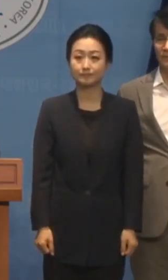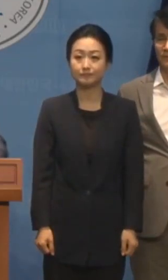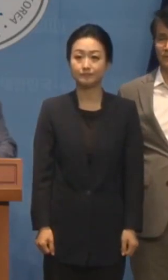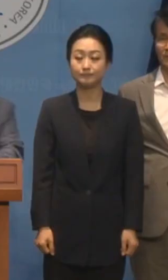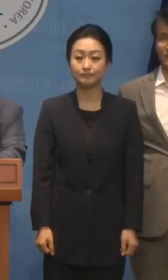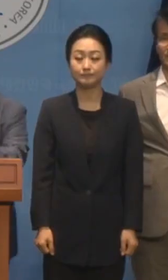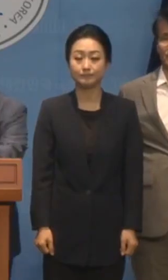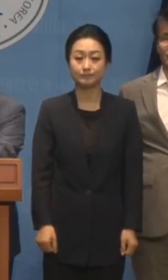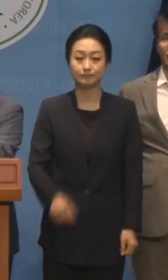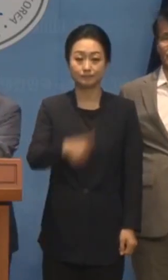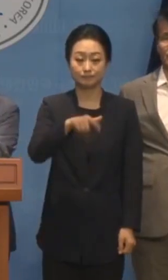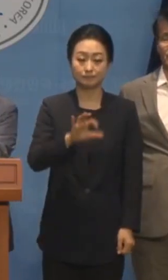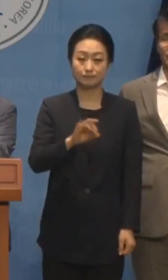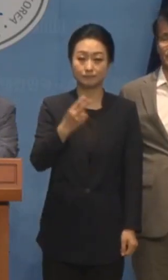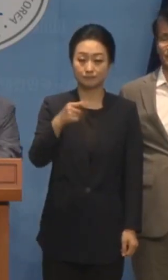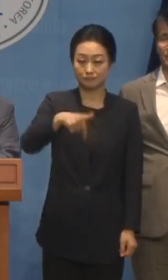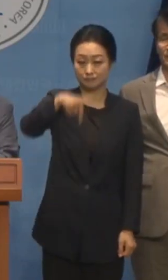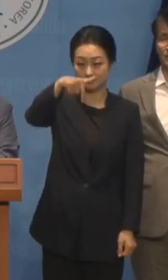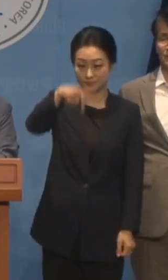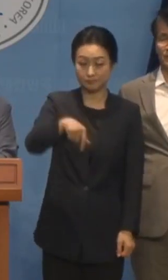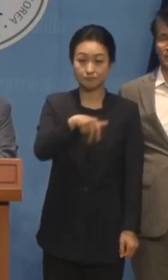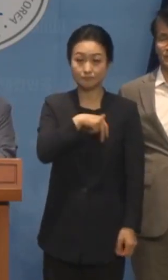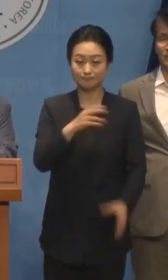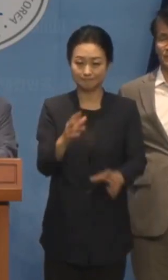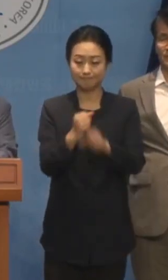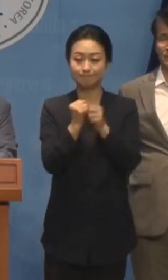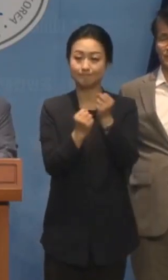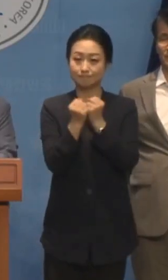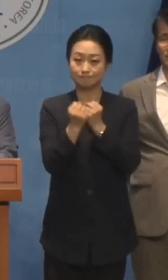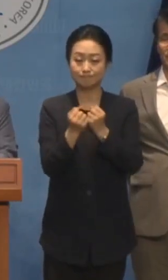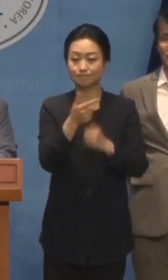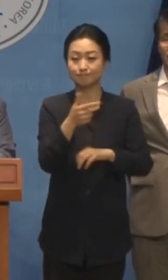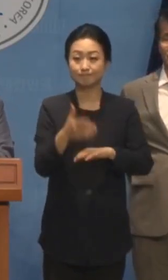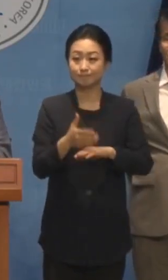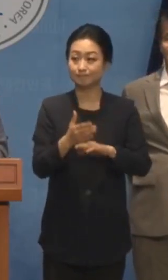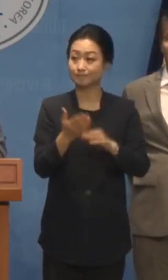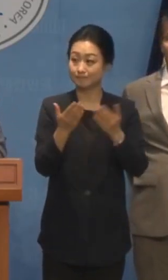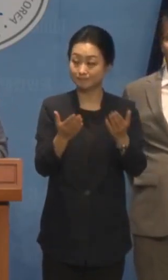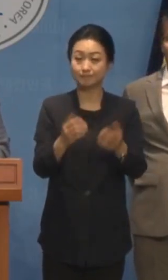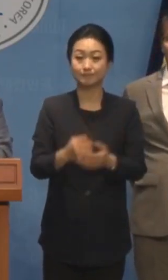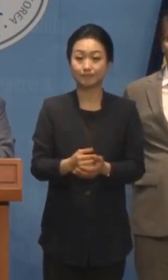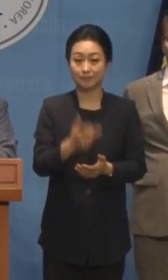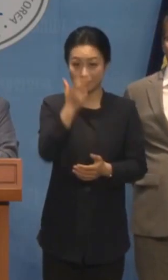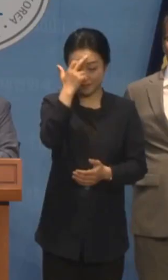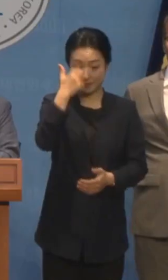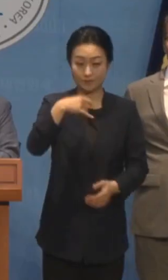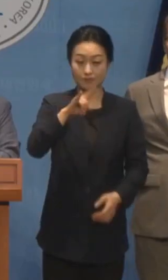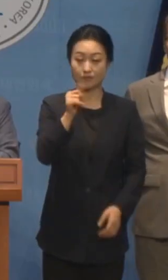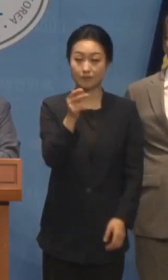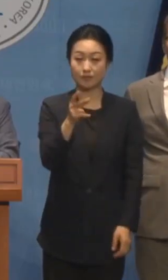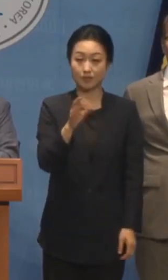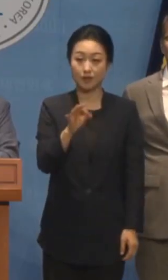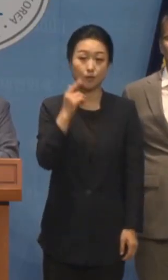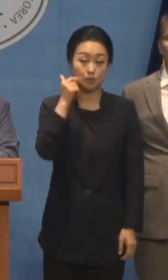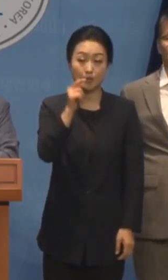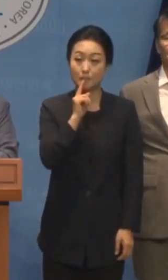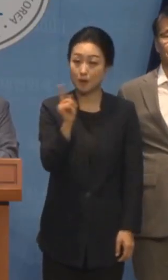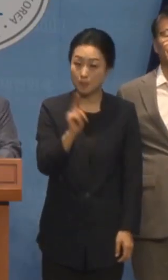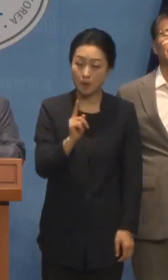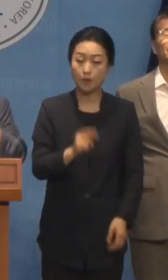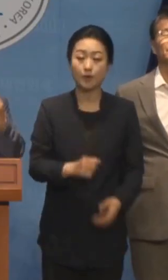네, 강덕구 의원님께서 요약해서 잘 말씀해 주셨습니다. 기자님들 일례로 우리 최재형 목사님께서 계속 지적하시는 내용이